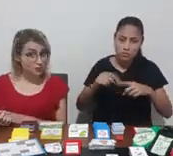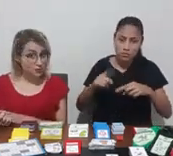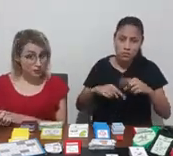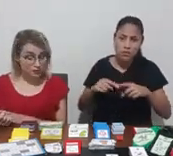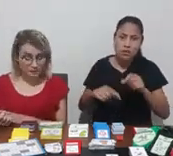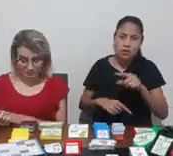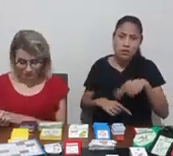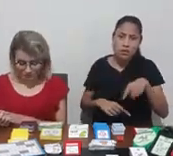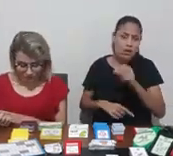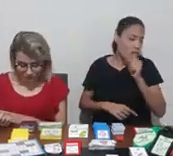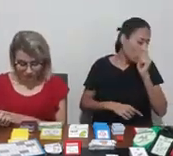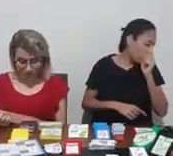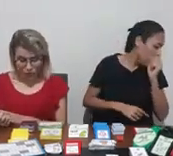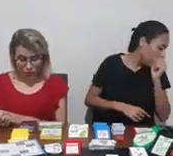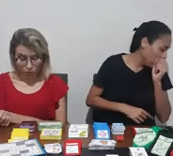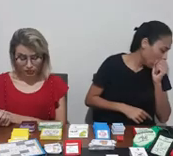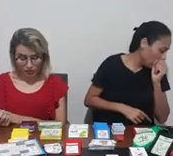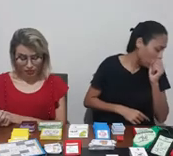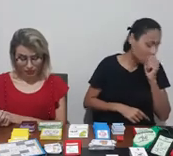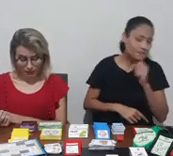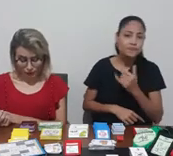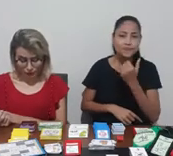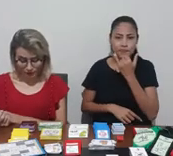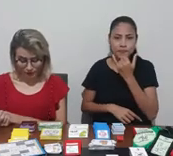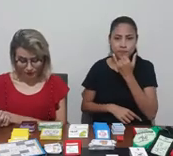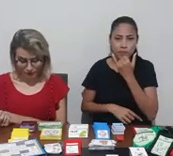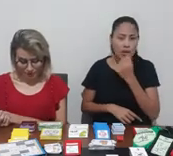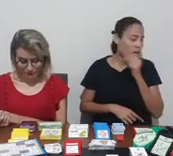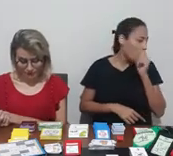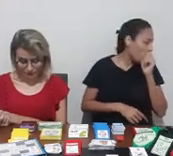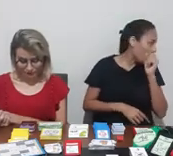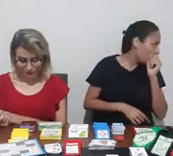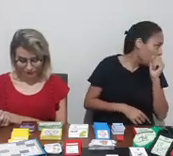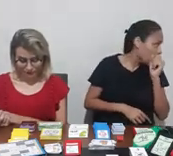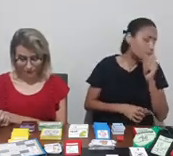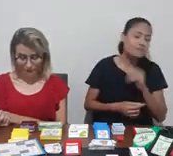Próxima semana nós estaremos, tá?